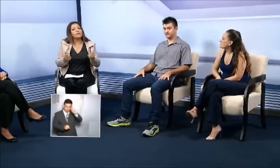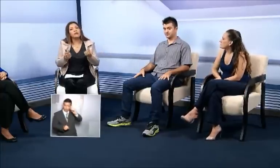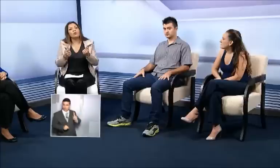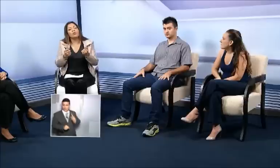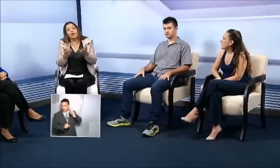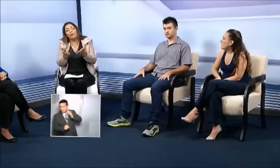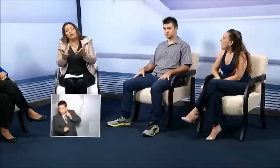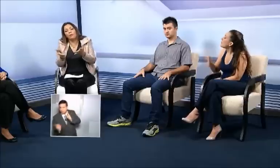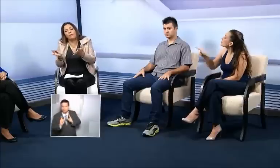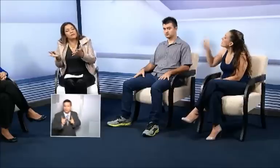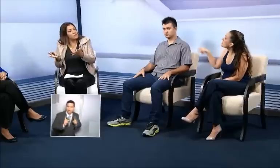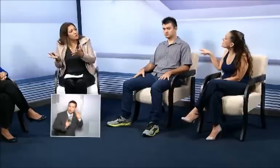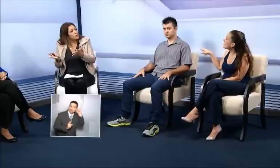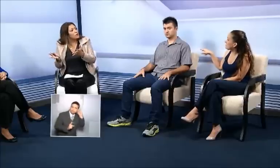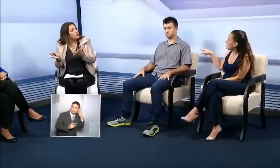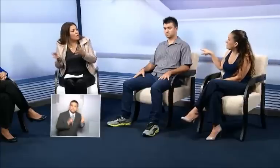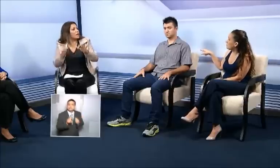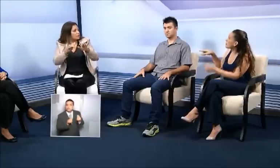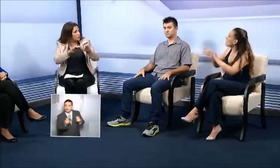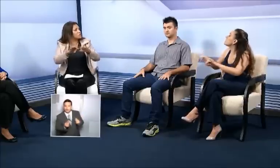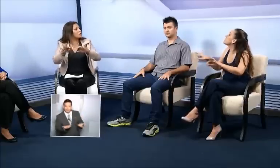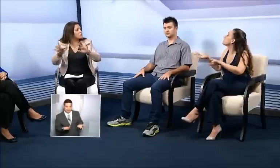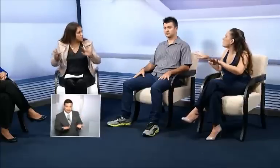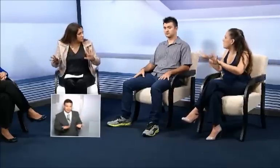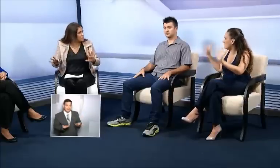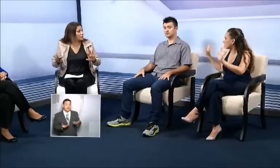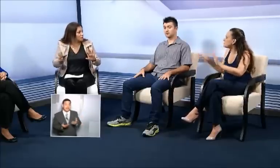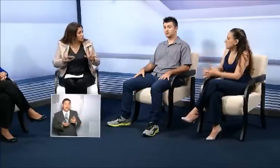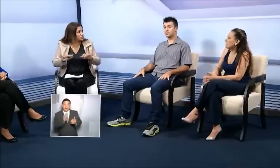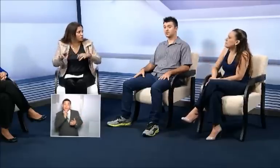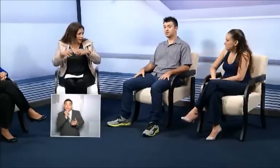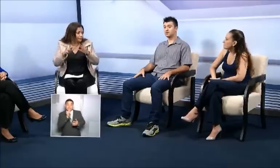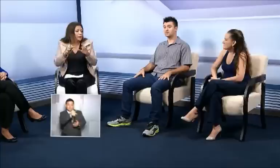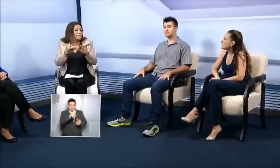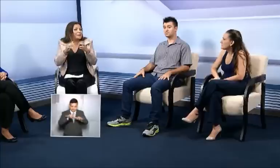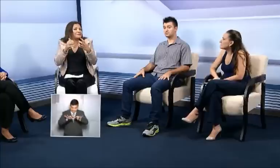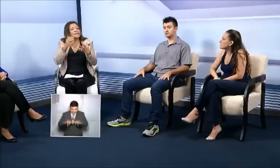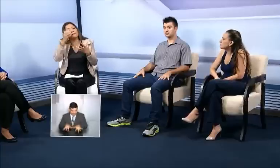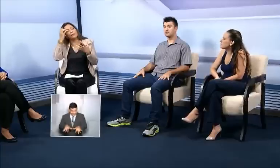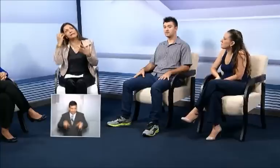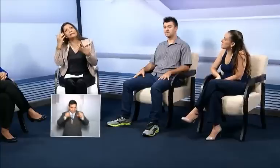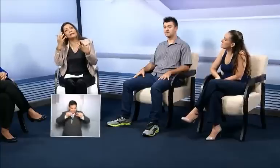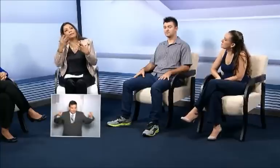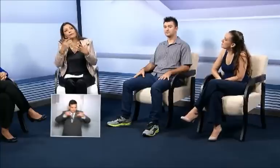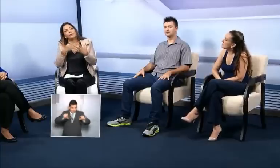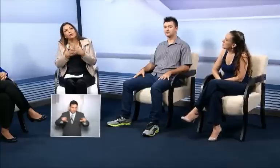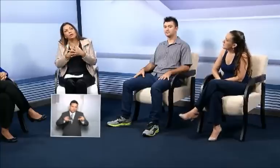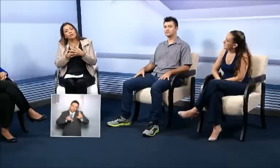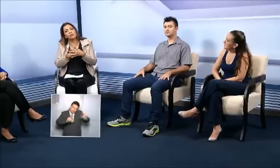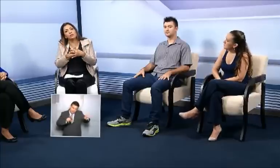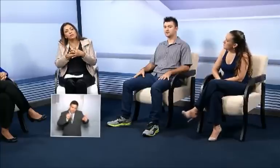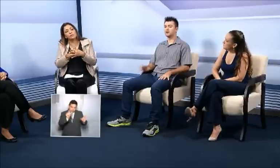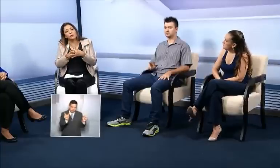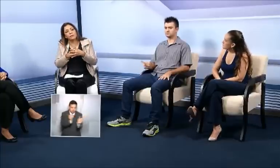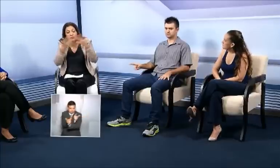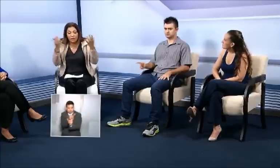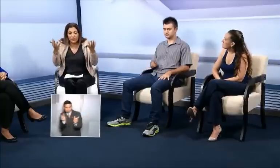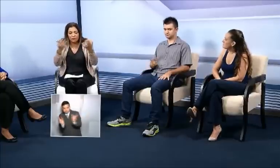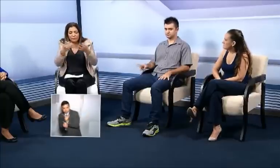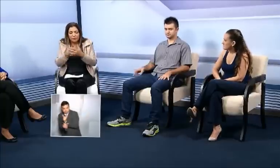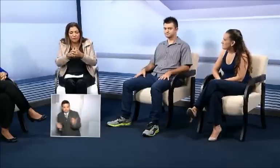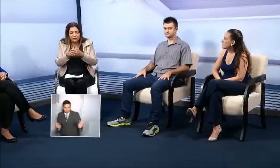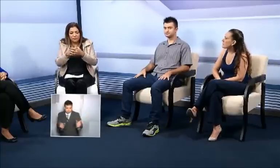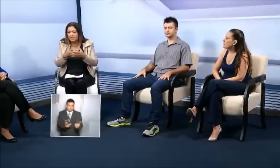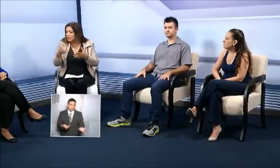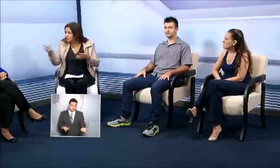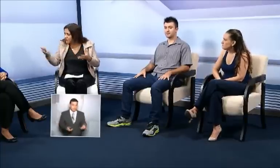Né? Como A uma menos que pessoa- ele escreva. Porque a escrita é diferente. Sim, eu né? sou. A Mas escrita assim, tem uma por diferença. exemplo, eu tive tenho